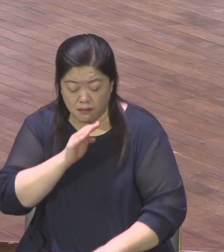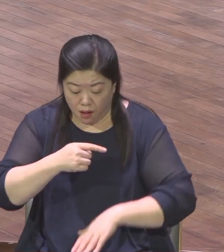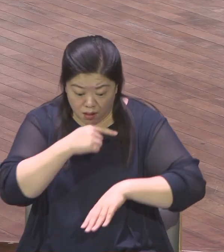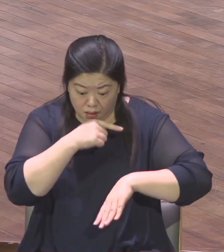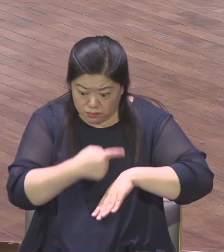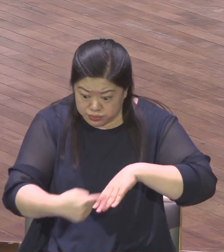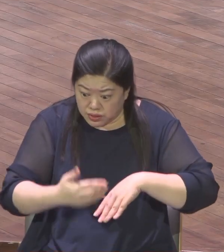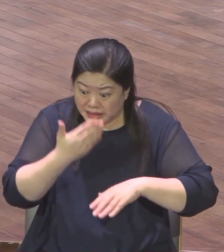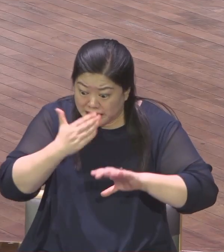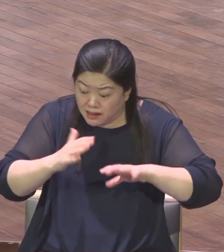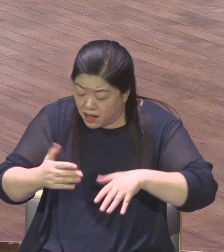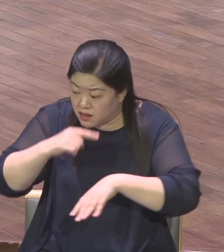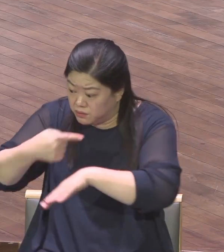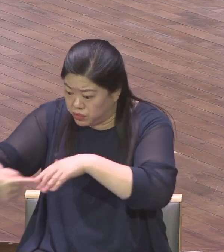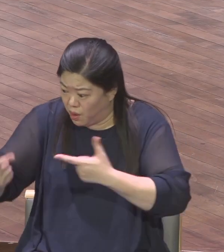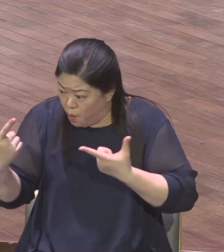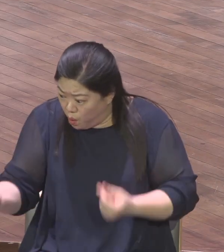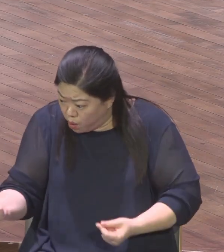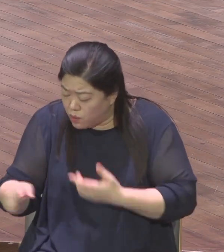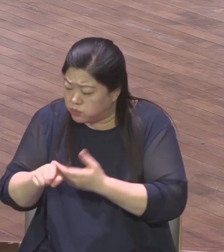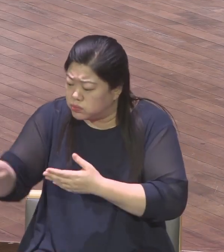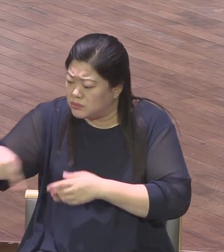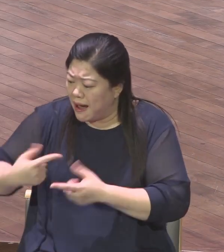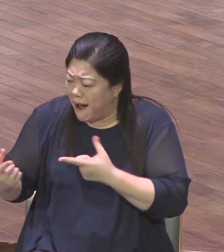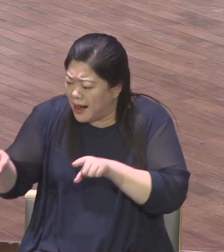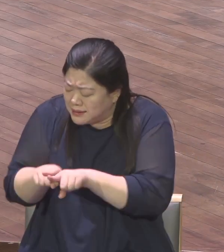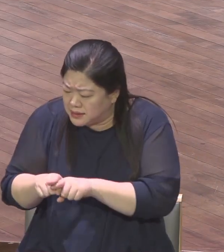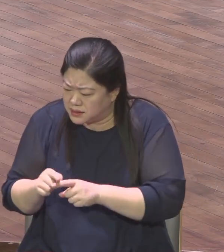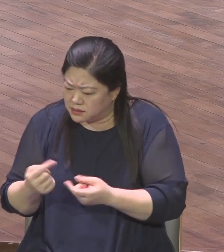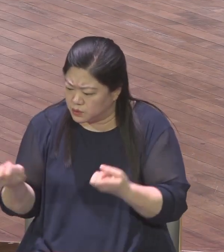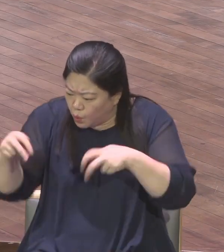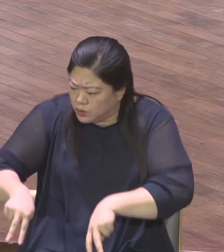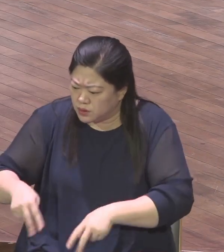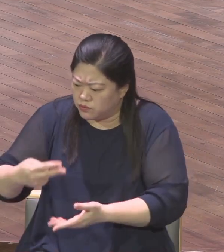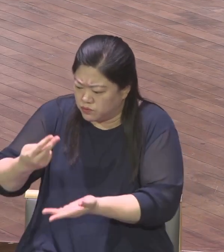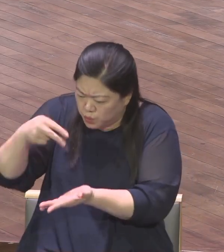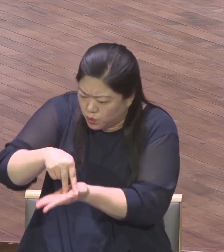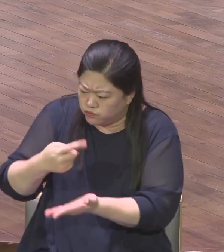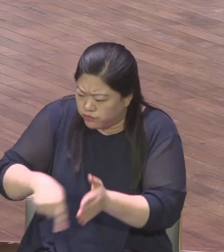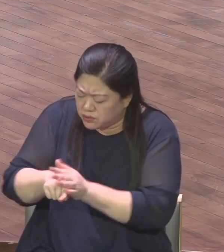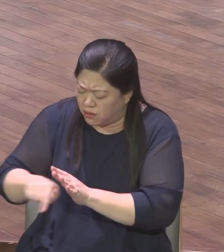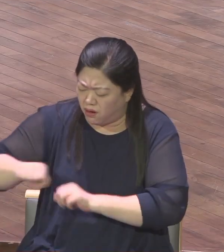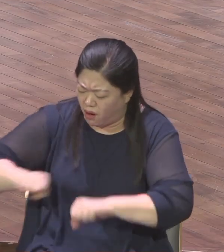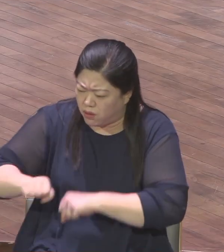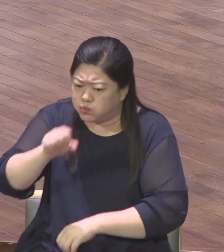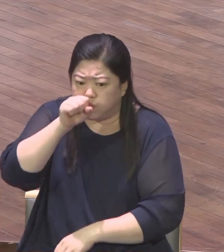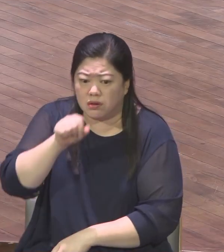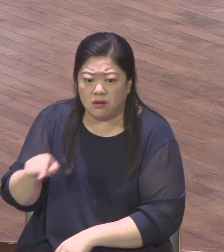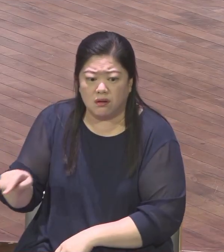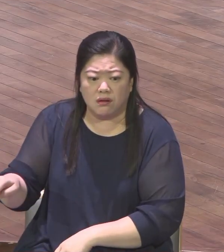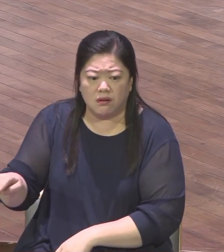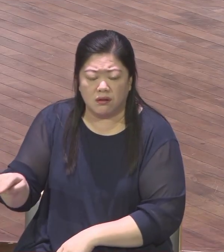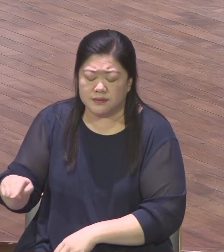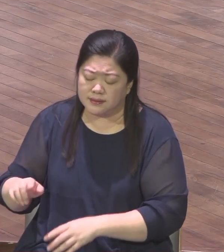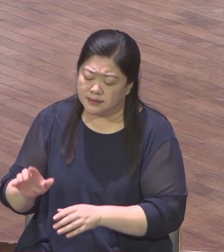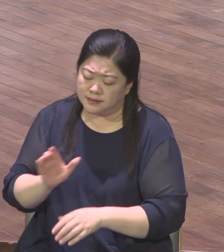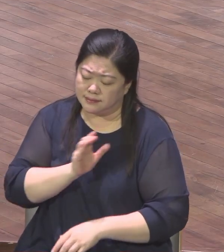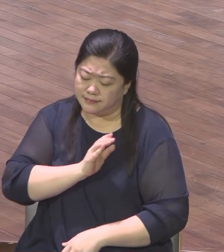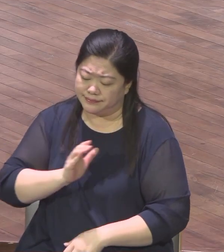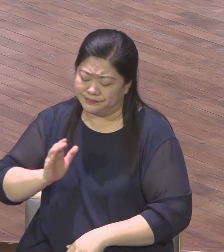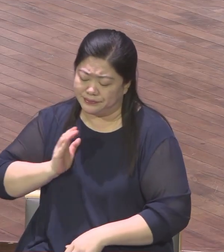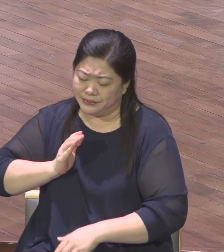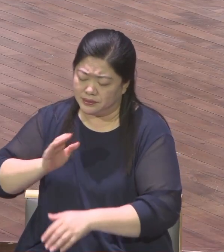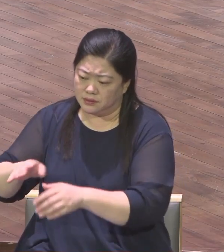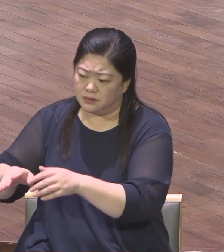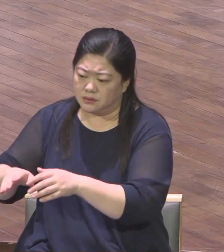느부갓네살 왕이 총독으로 꼽은 이유도 있겠죠. 친바벨론 쪽이니까 꼽아놨다. 그러니까 바벨론 중심의 삶을